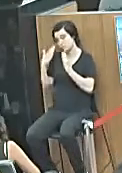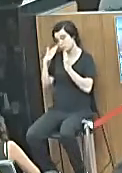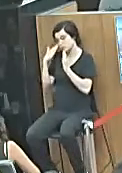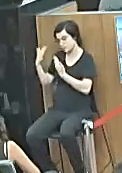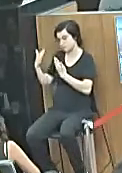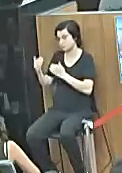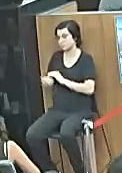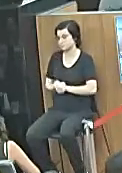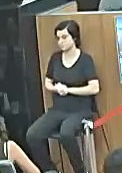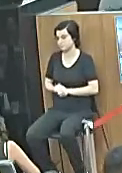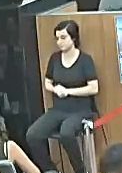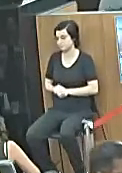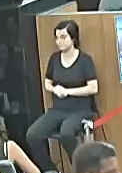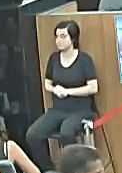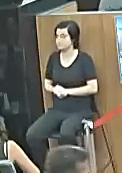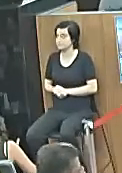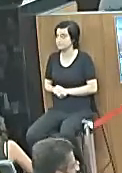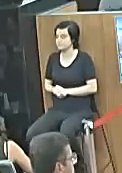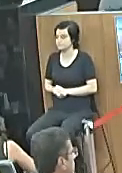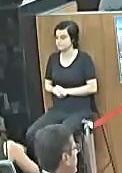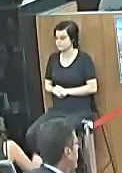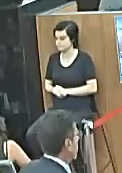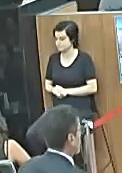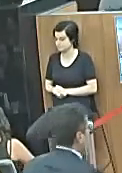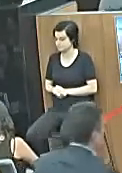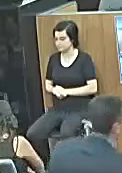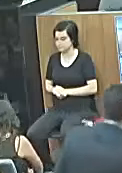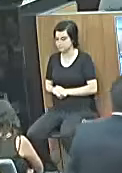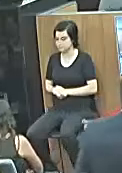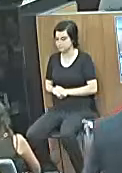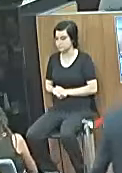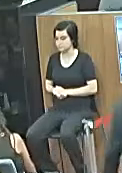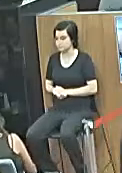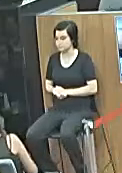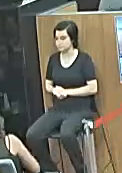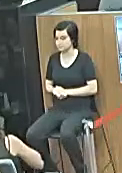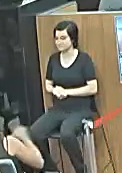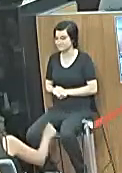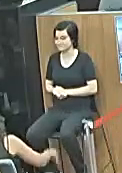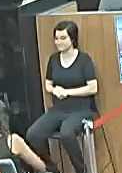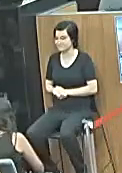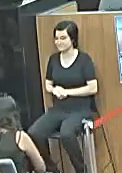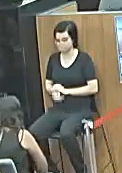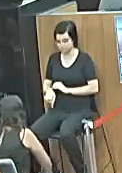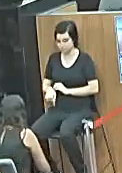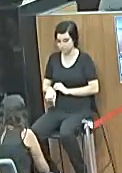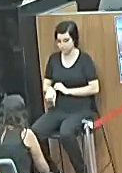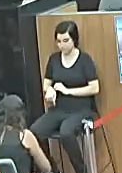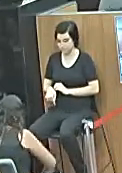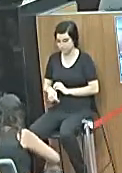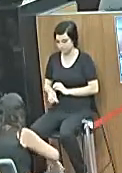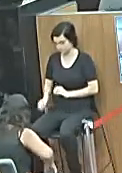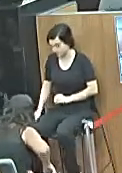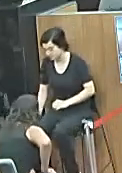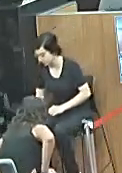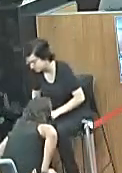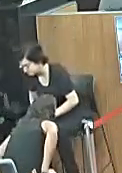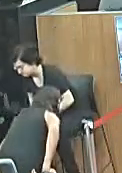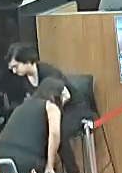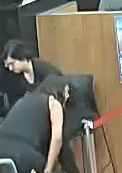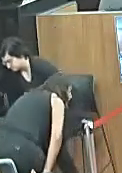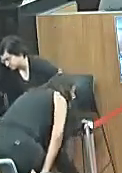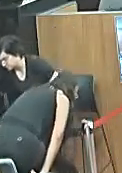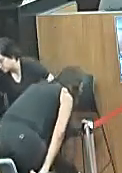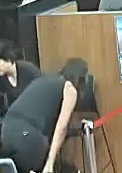obrigado roberto de varginha nós tivemos juntos lá aí você o deputado professor cleiton é muito